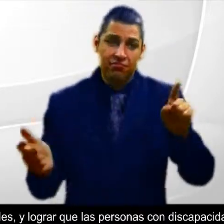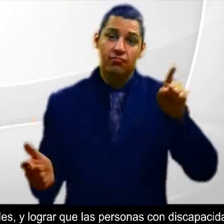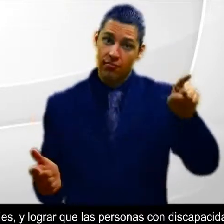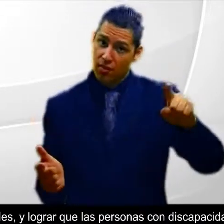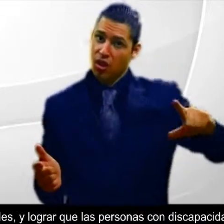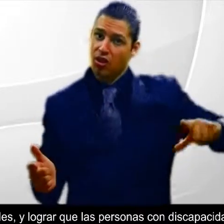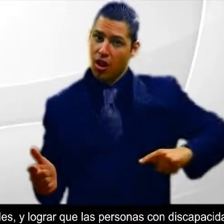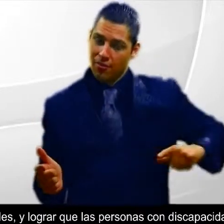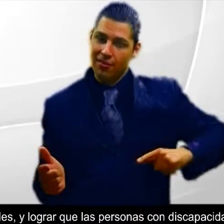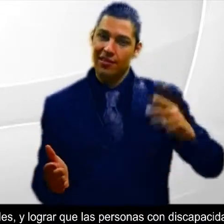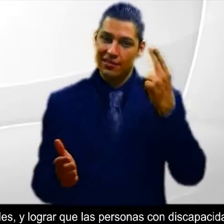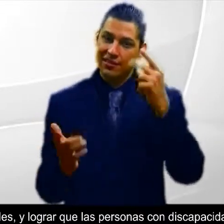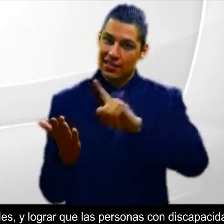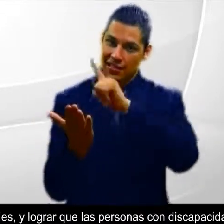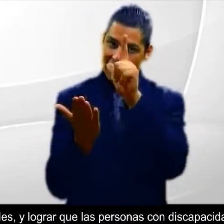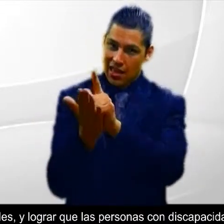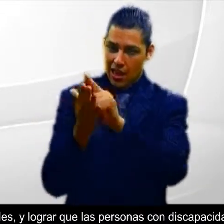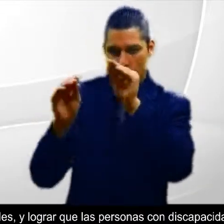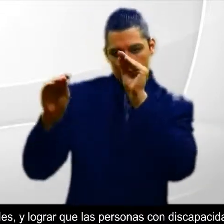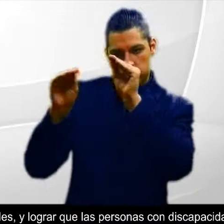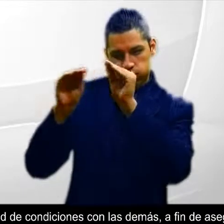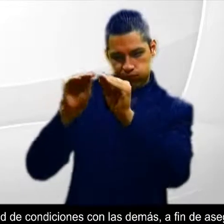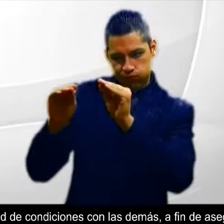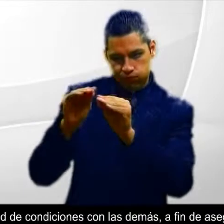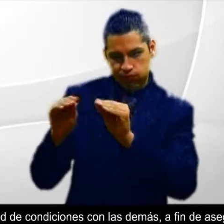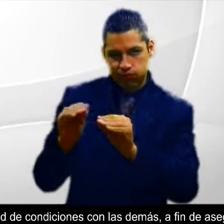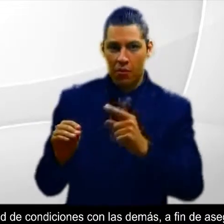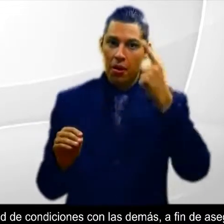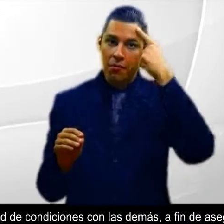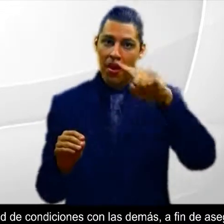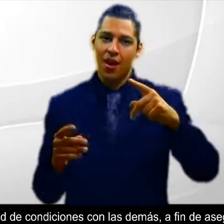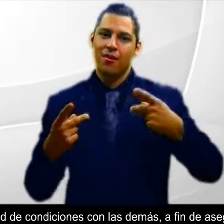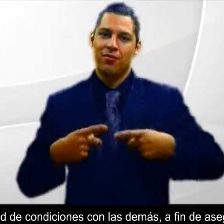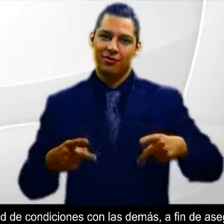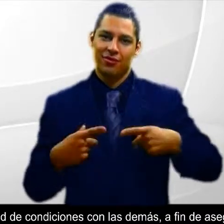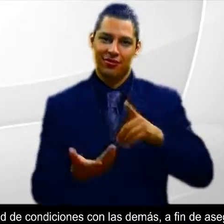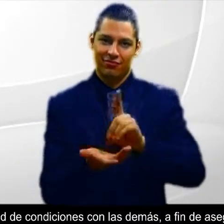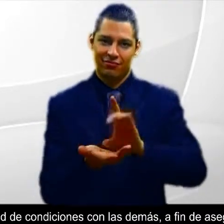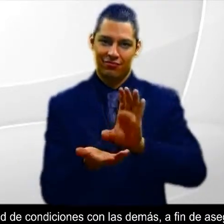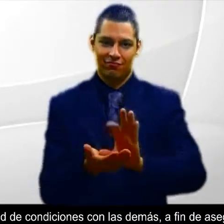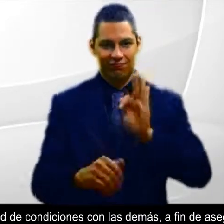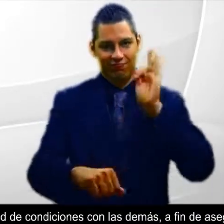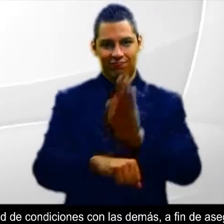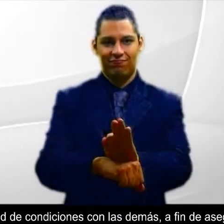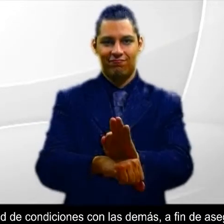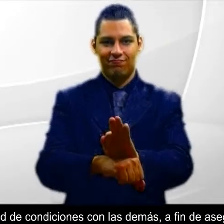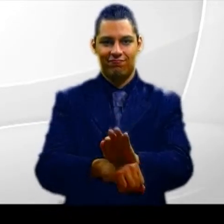lograr que las personas con discapacidad estén en igualdad de condiciones con las demás a fin de asegurar que